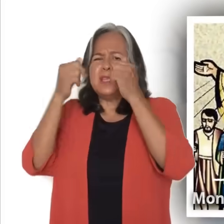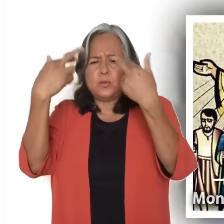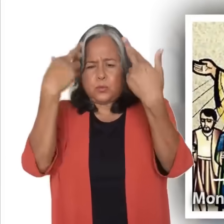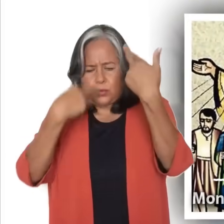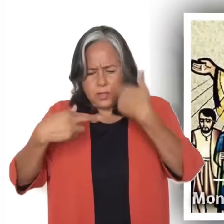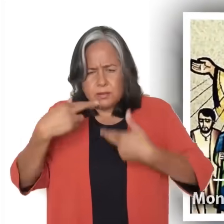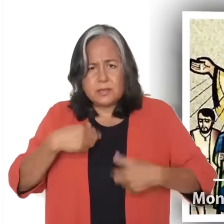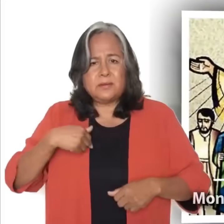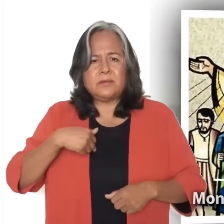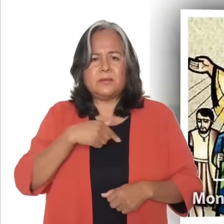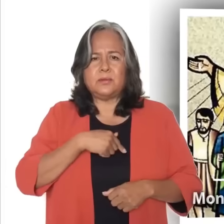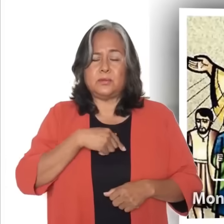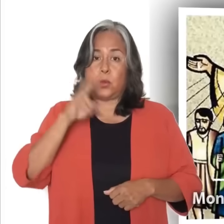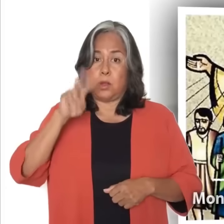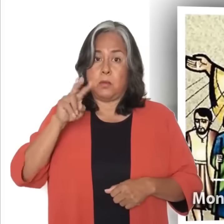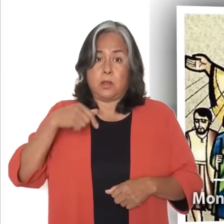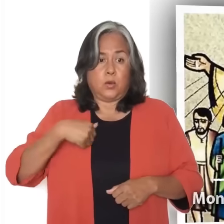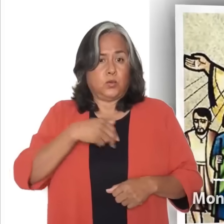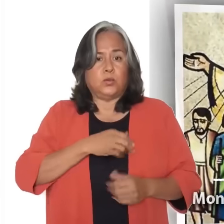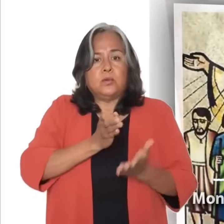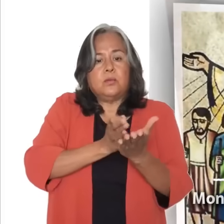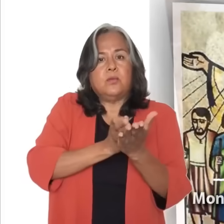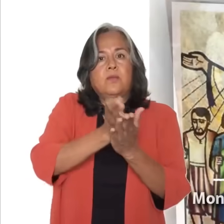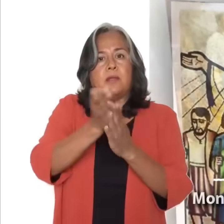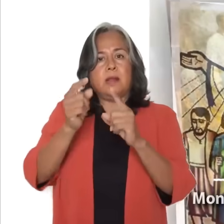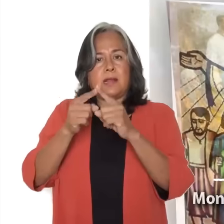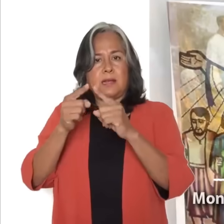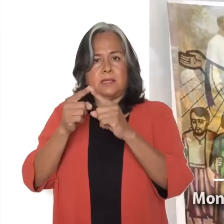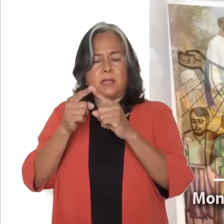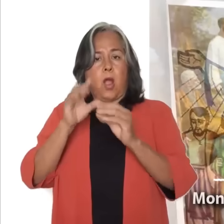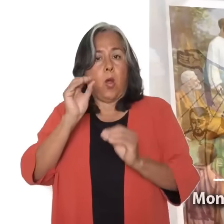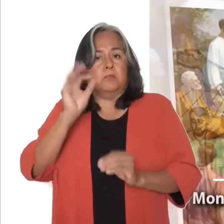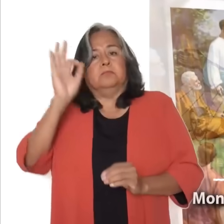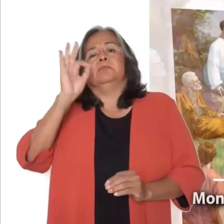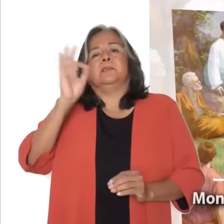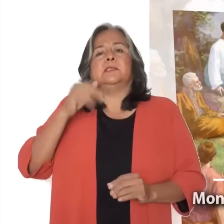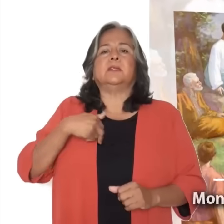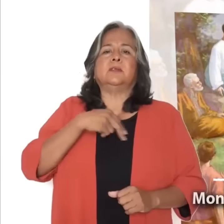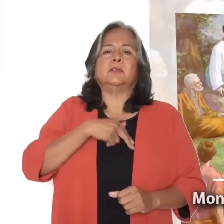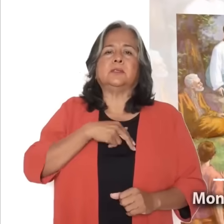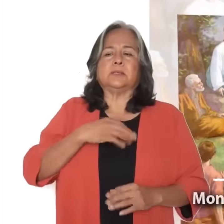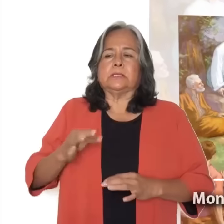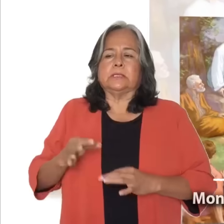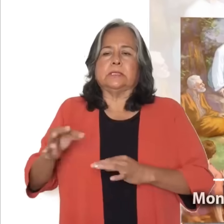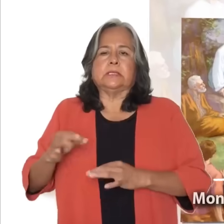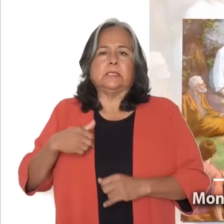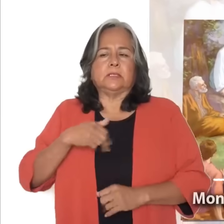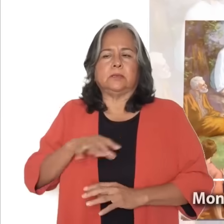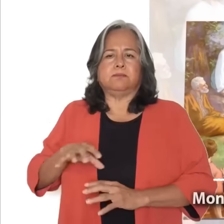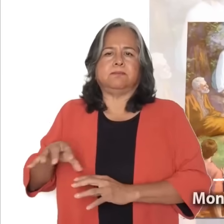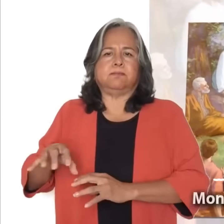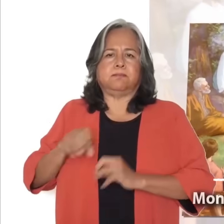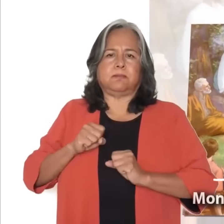sobre esta iglesia y fiel al evangelio de Jesús. O si muchas cosas se nos han ido adhiriendo en el camino